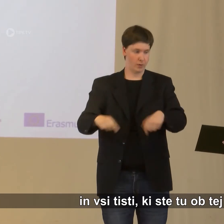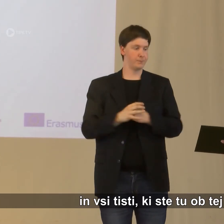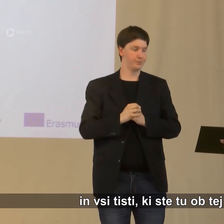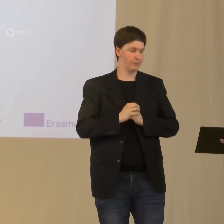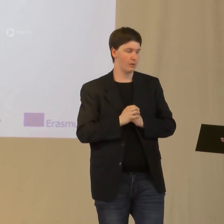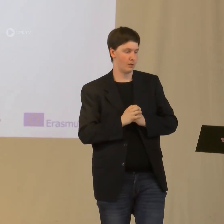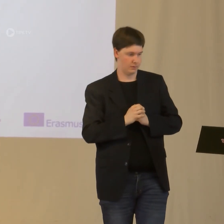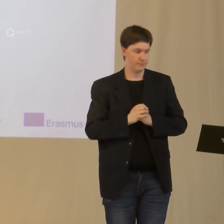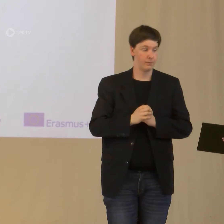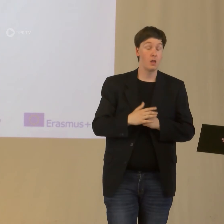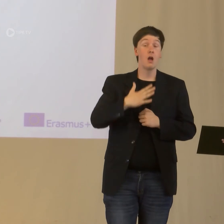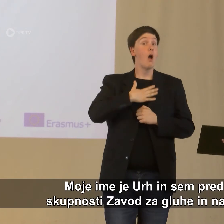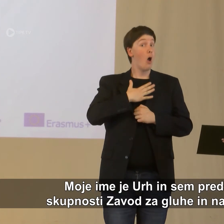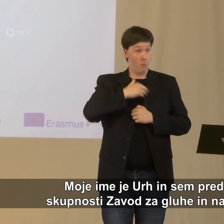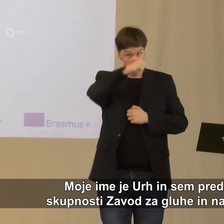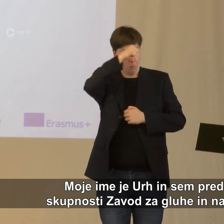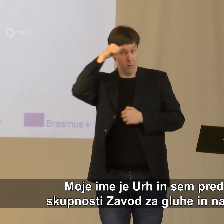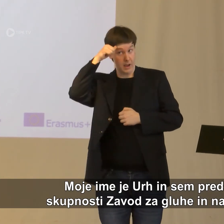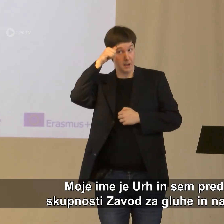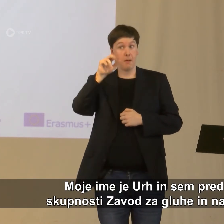tu ob tej priložnosti.